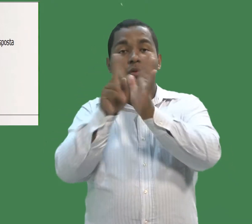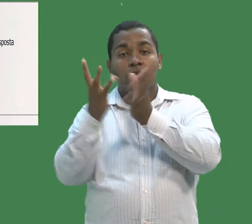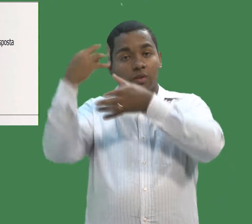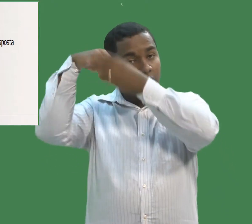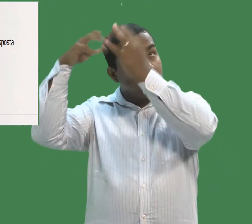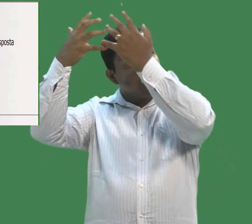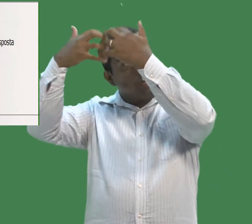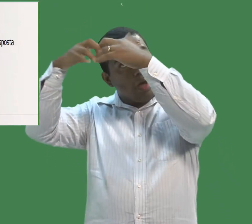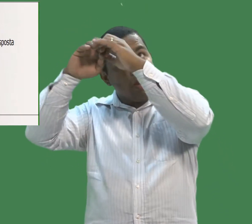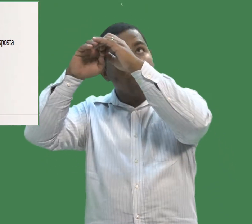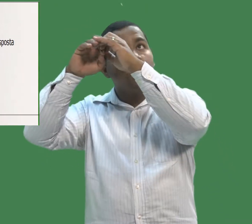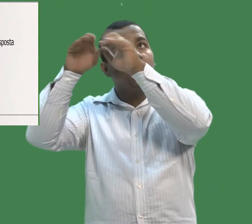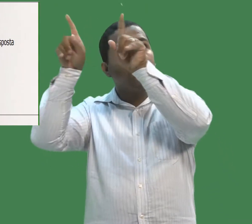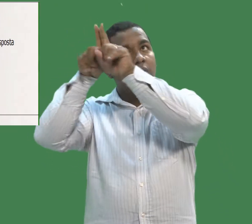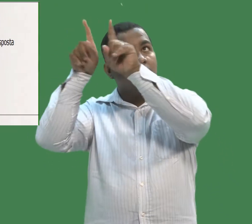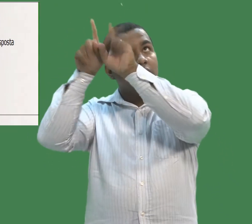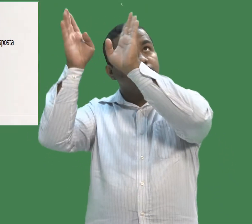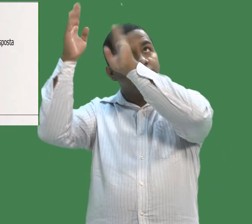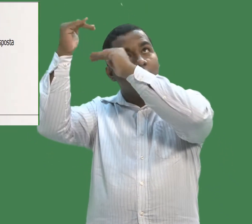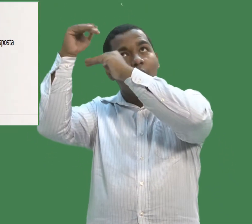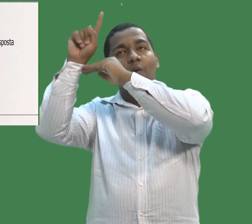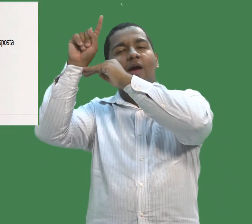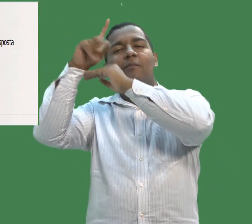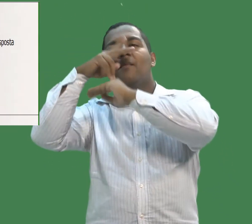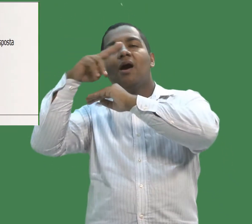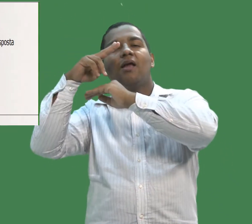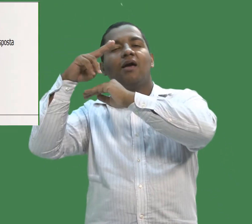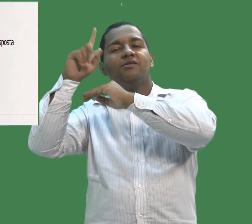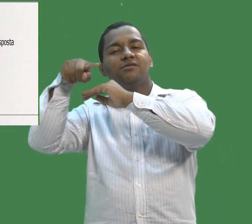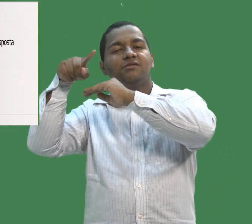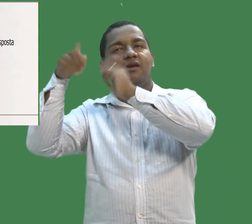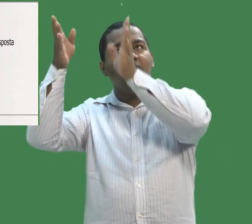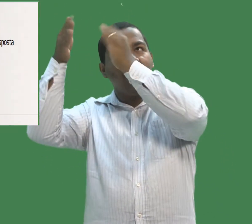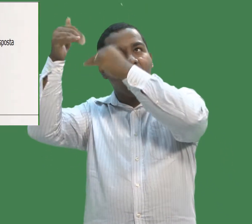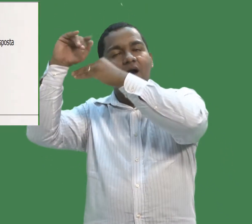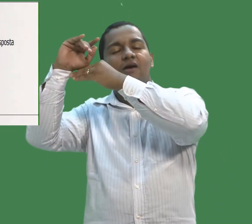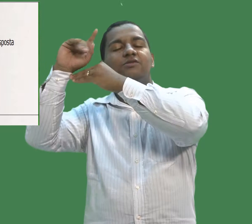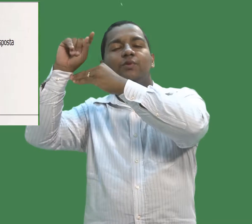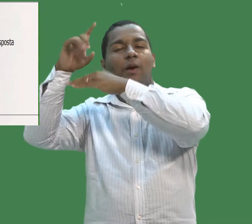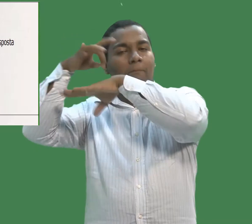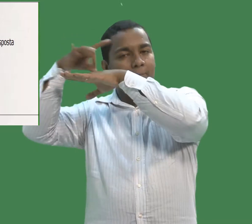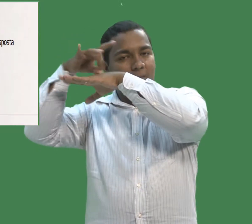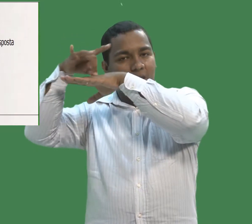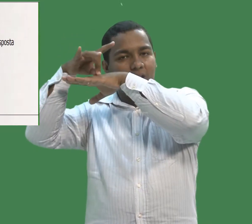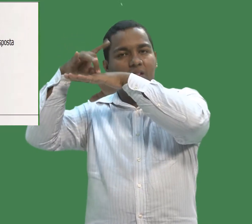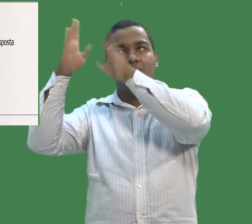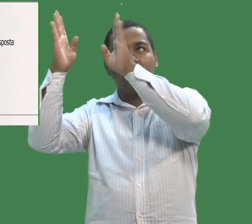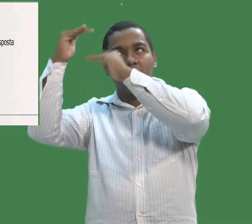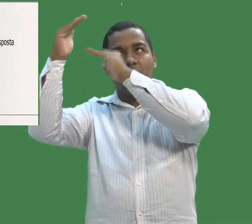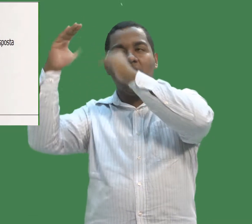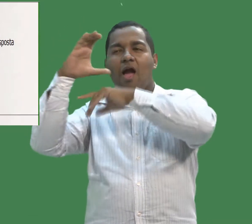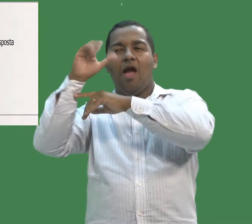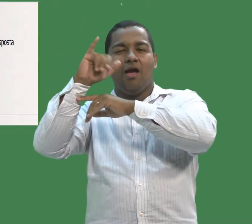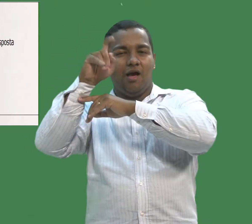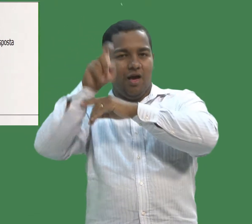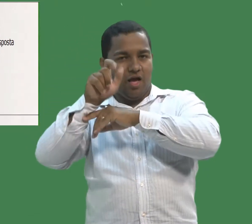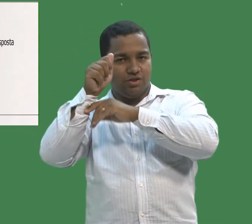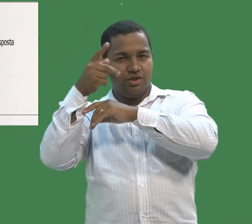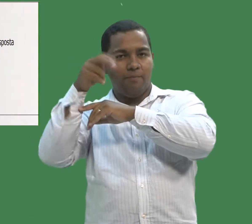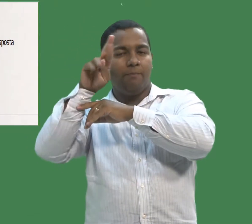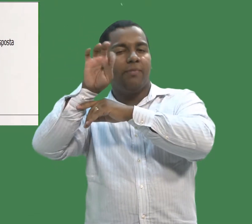aqui nós temos os neurônios, a caixa preta, né, como é chamado, e na sequência temos o resultado desse processo. A